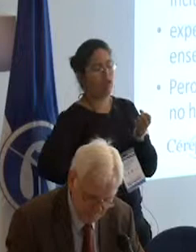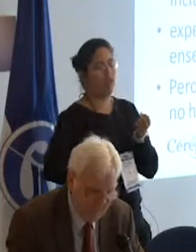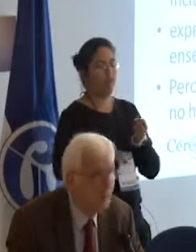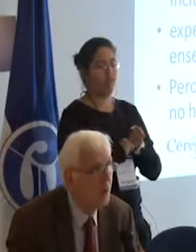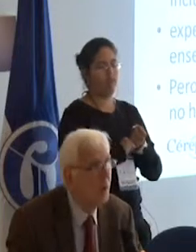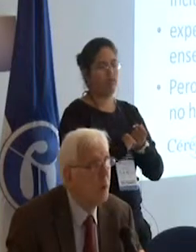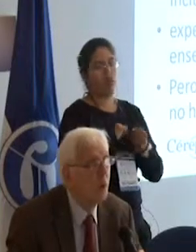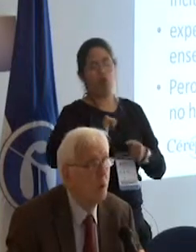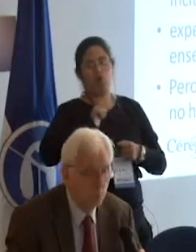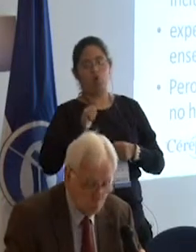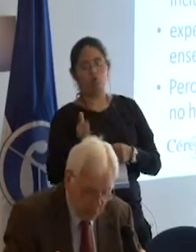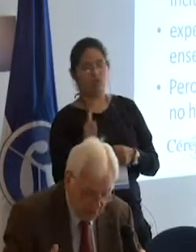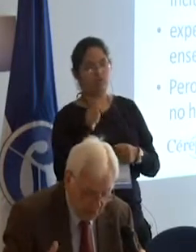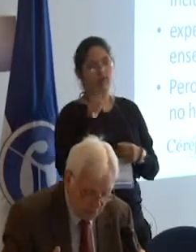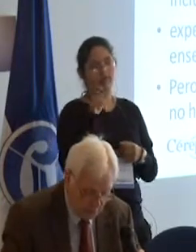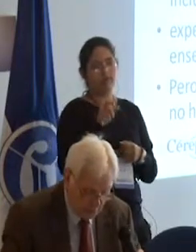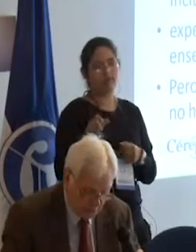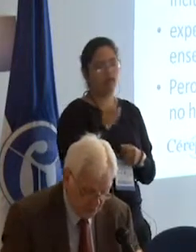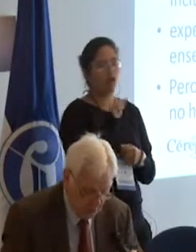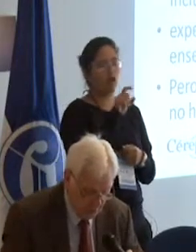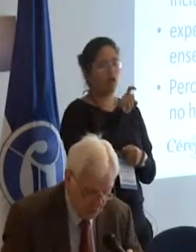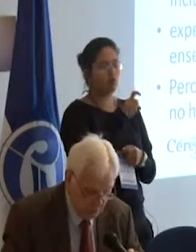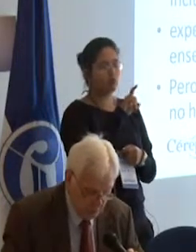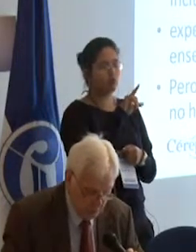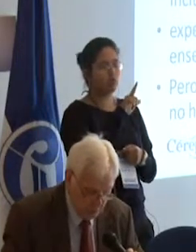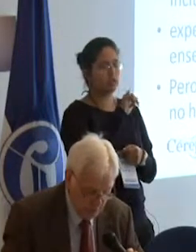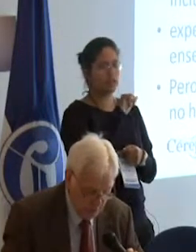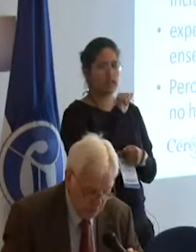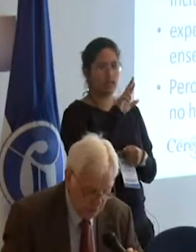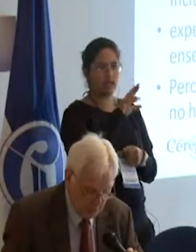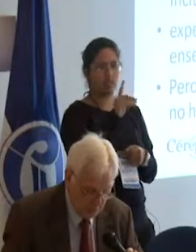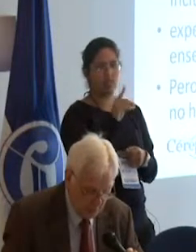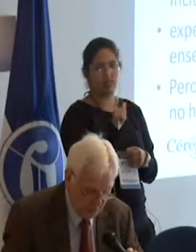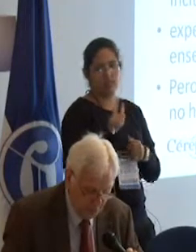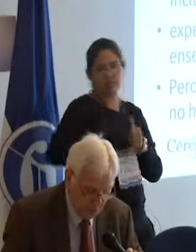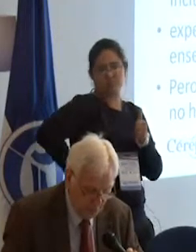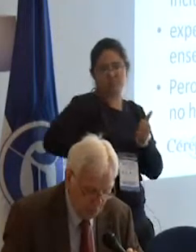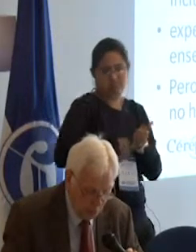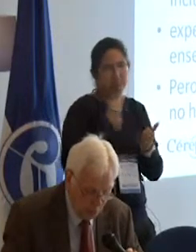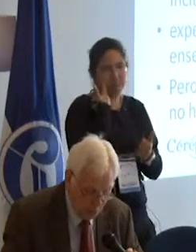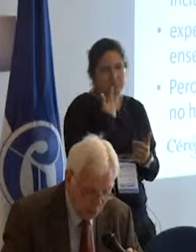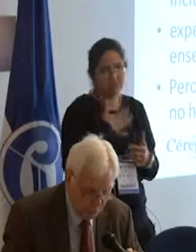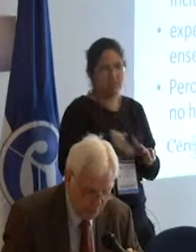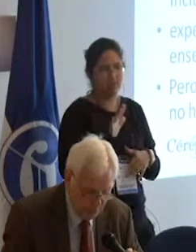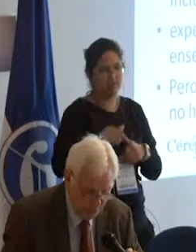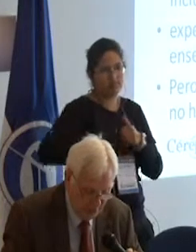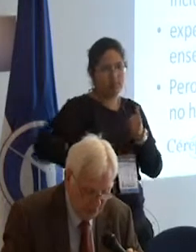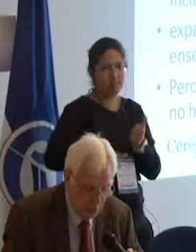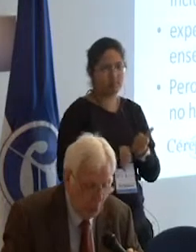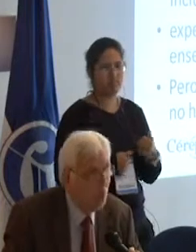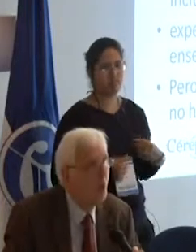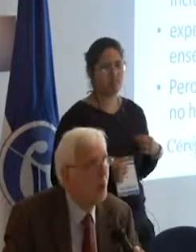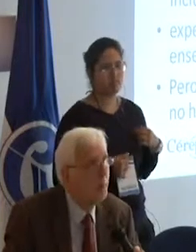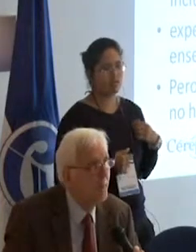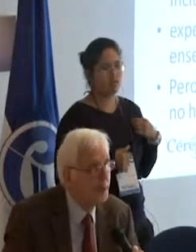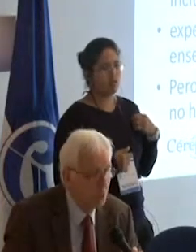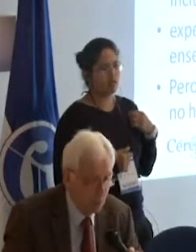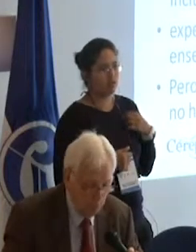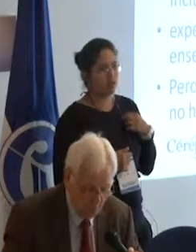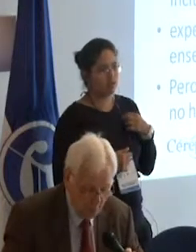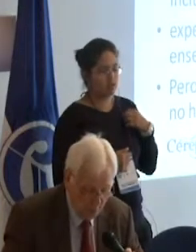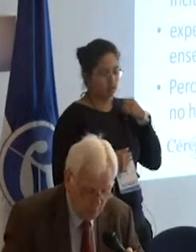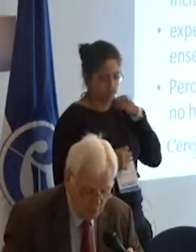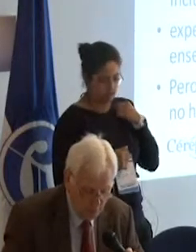sobre los auxiliares de vida. Estas son las declaraciones de una docente de historiografía. Me doy cuenta